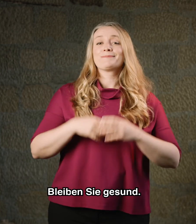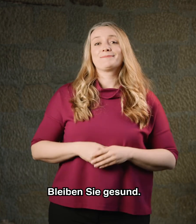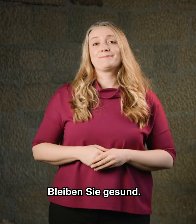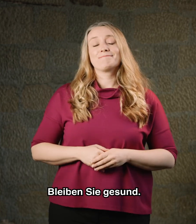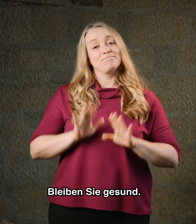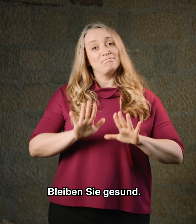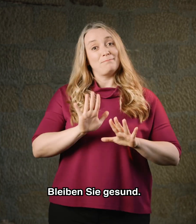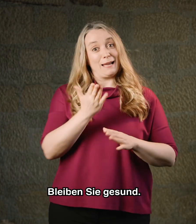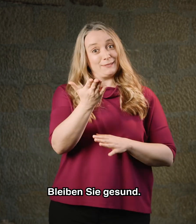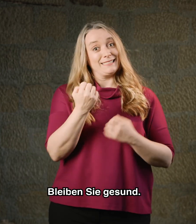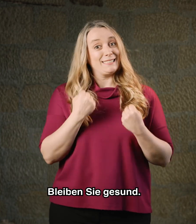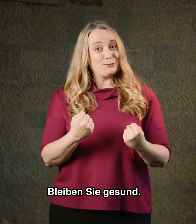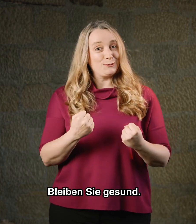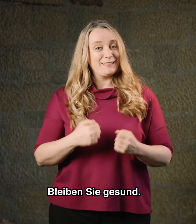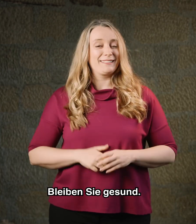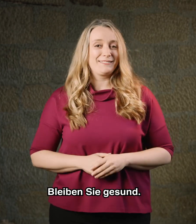Bleiben Sie gesund!